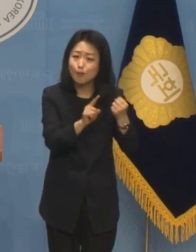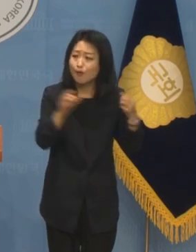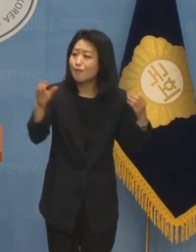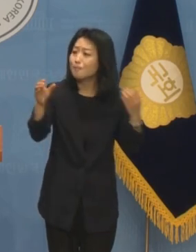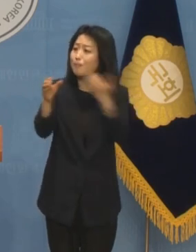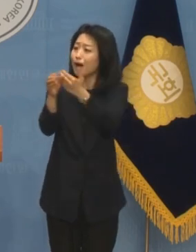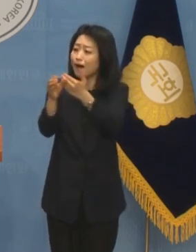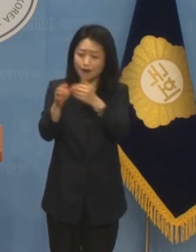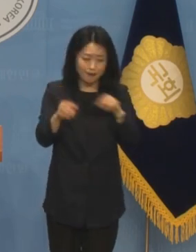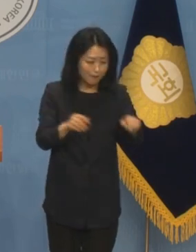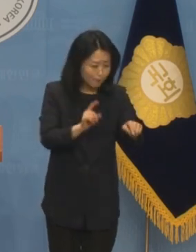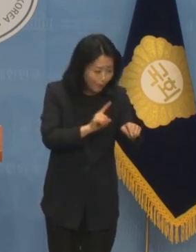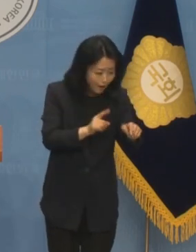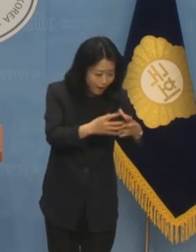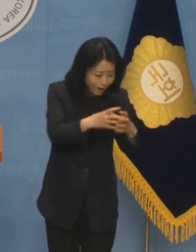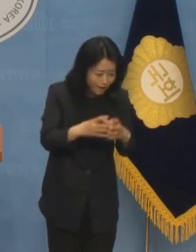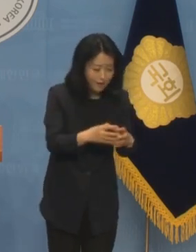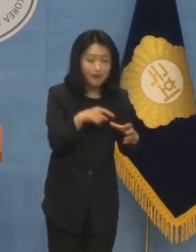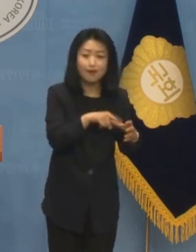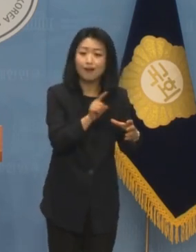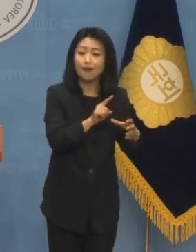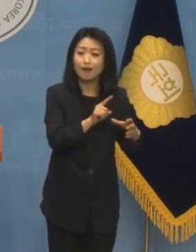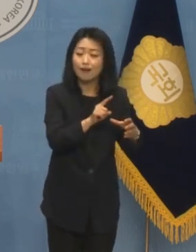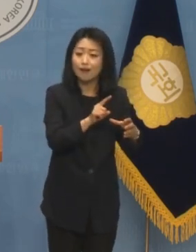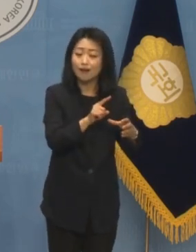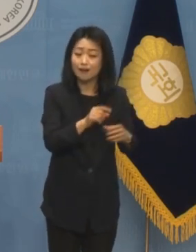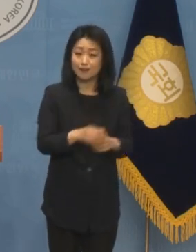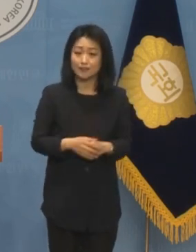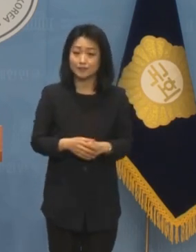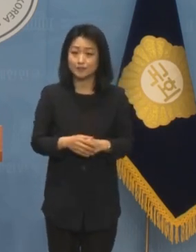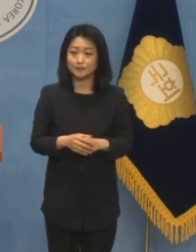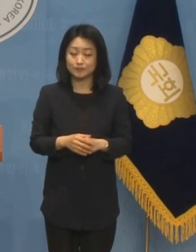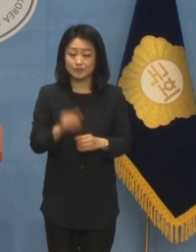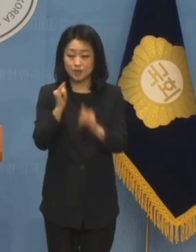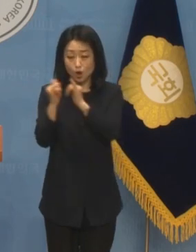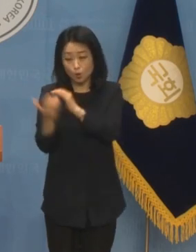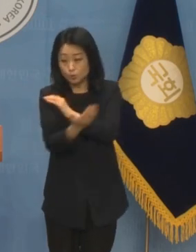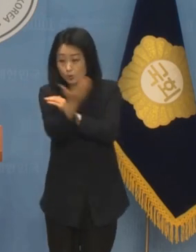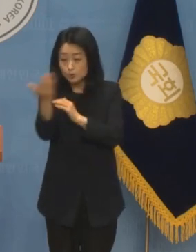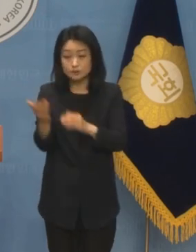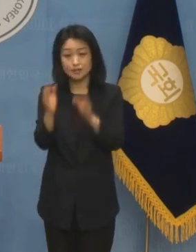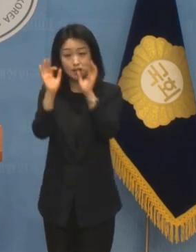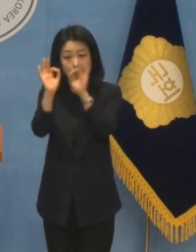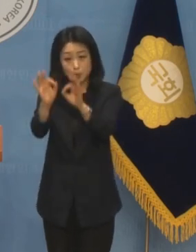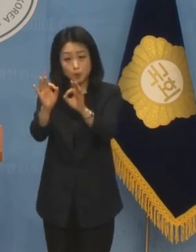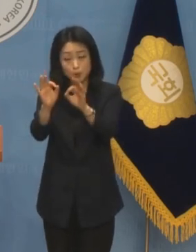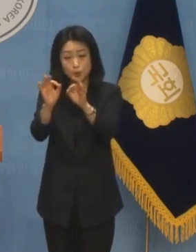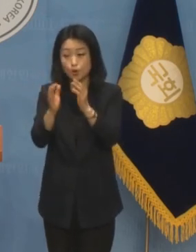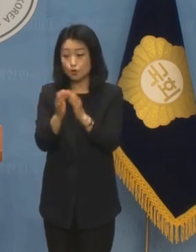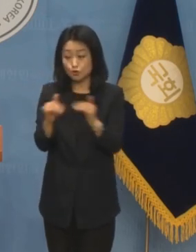맞선 단일 대우입니까? 재의결 직전에 실시한 여론조사에서도 무려